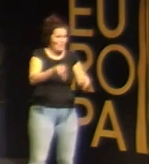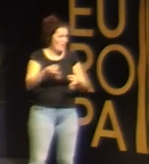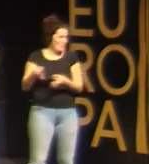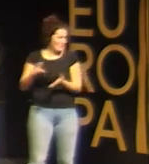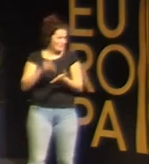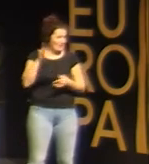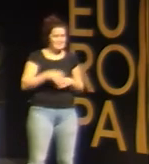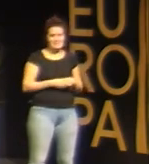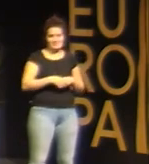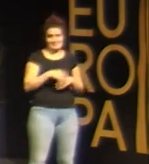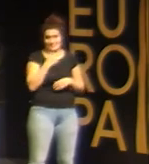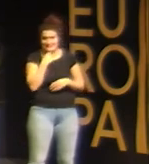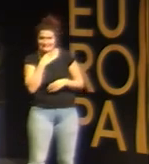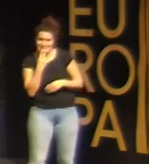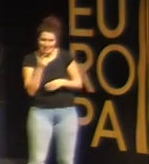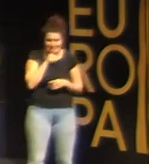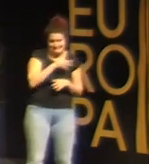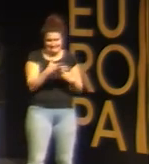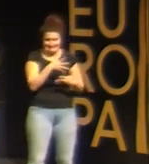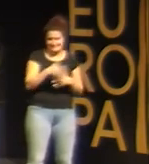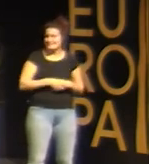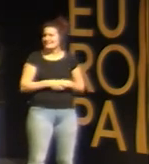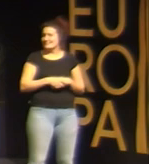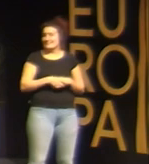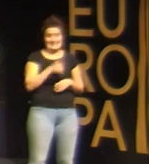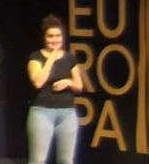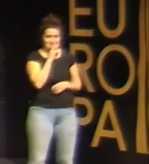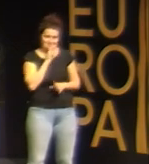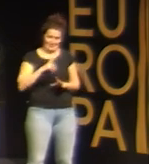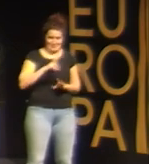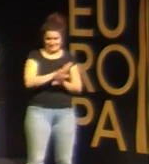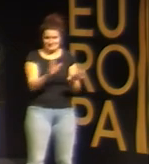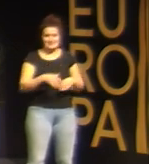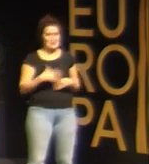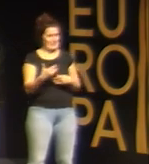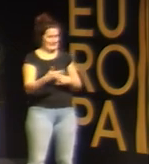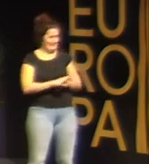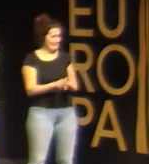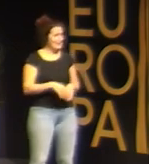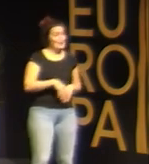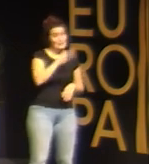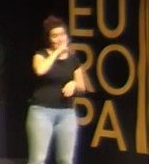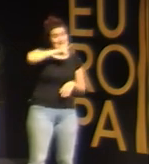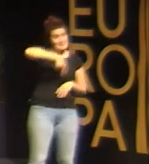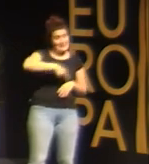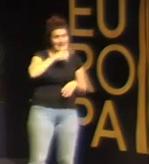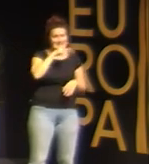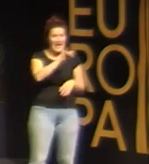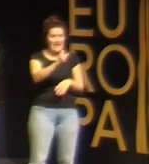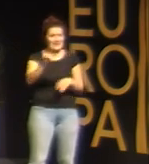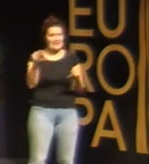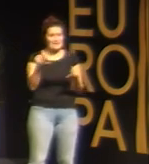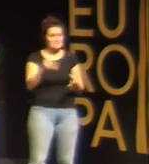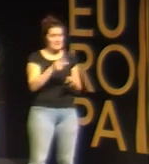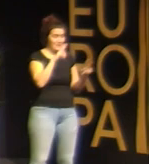no pasa nada que no se note no pasa nada porque también siempre existe la